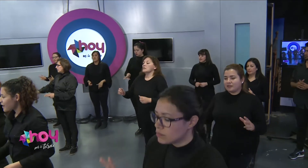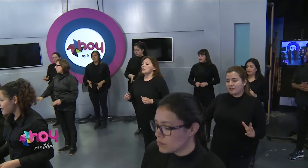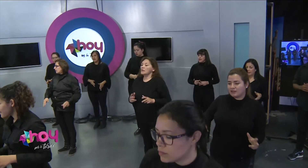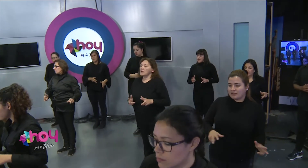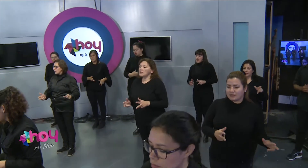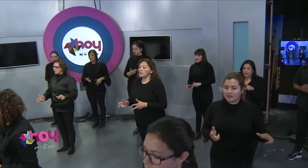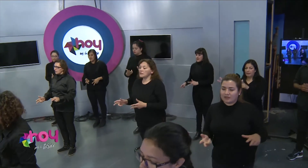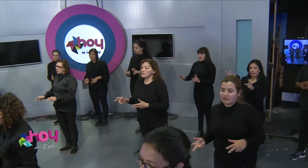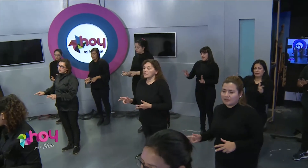Laraya,